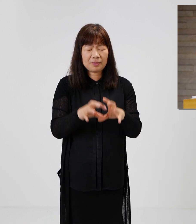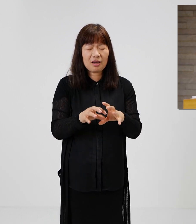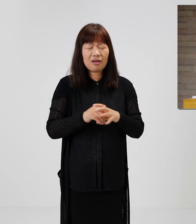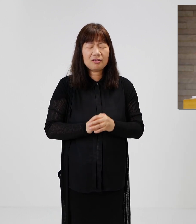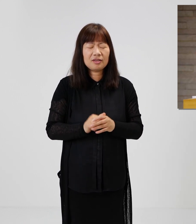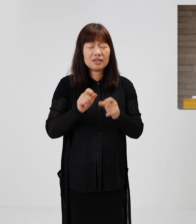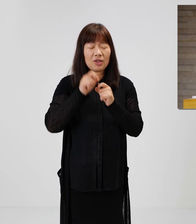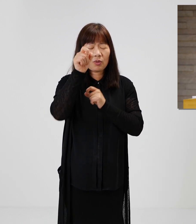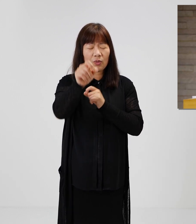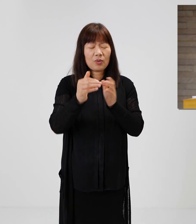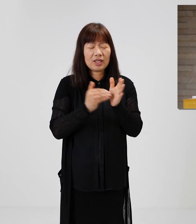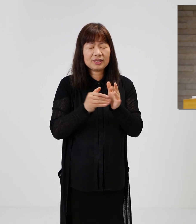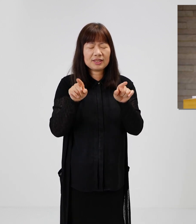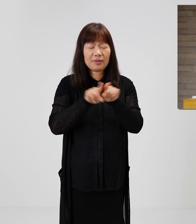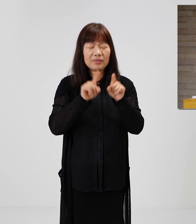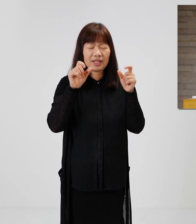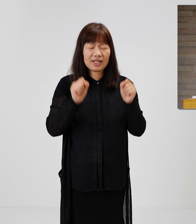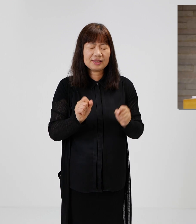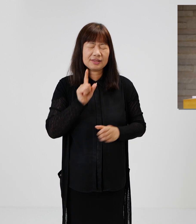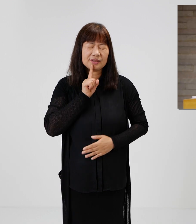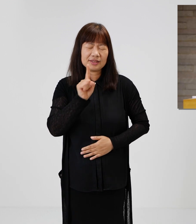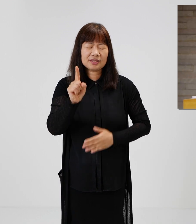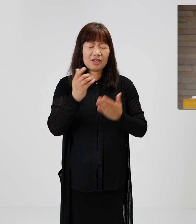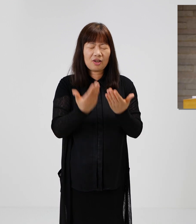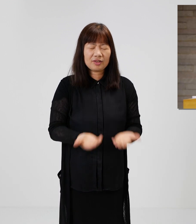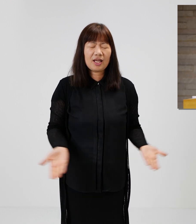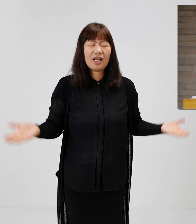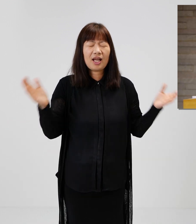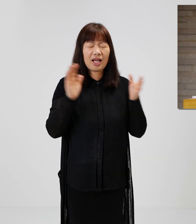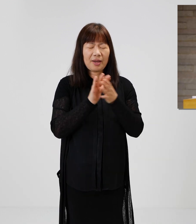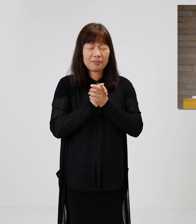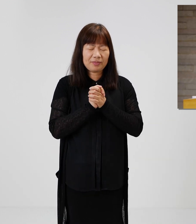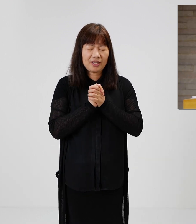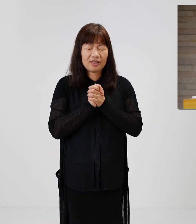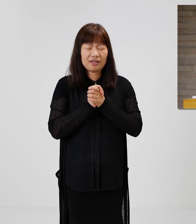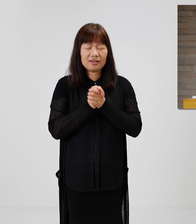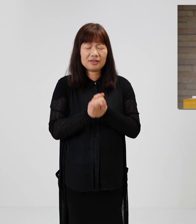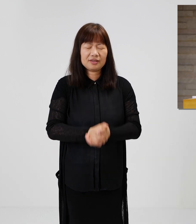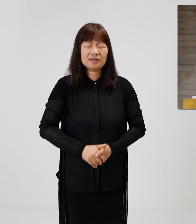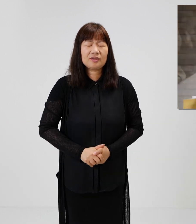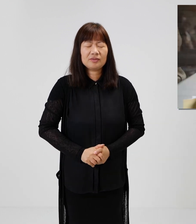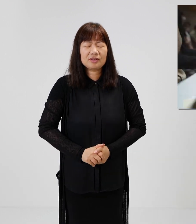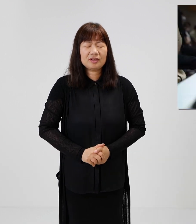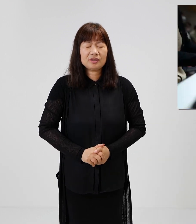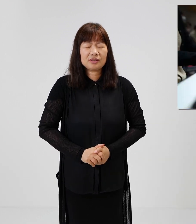생명까지 영원토록 함께 있을지어다. 아멘.